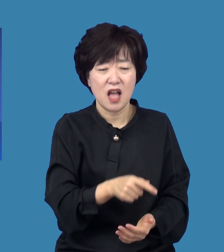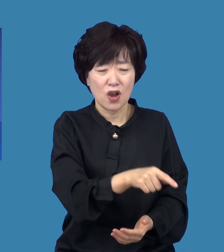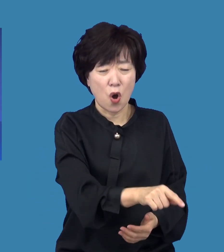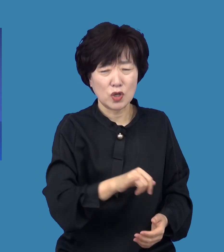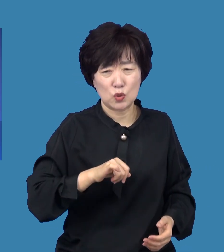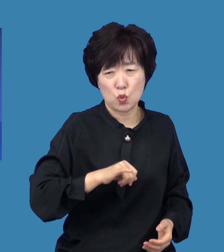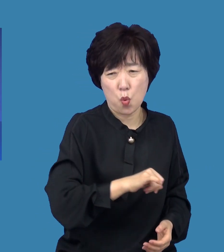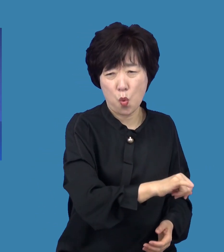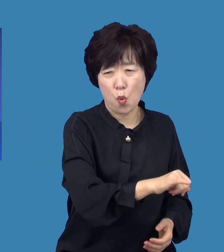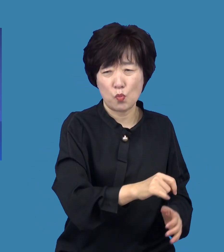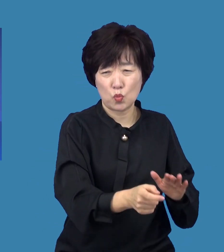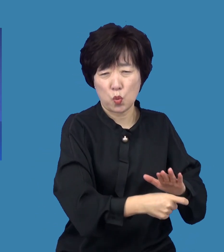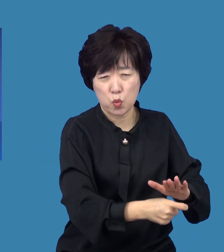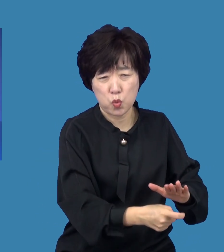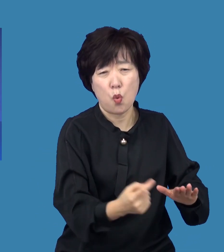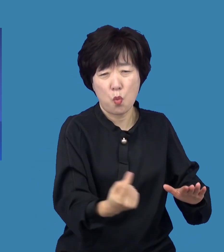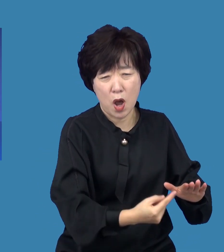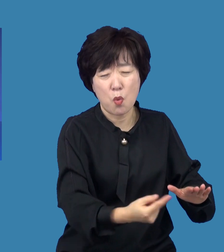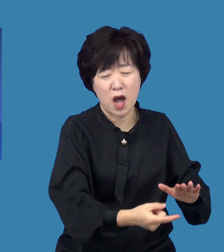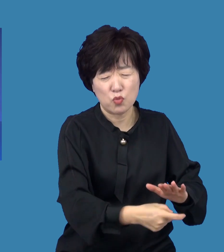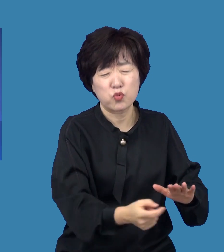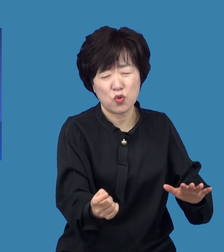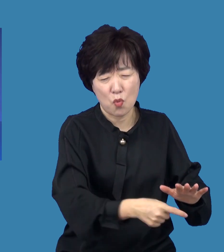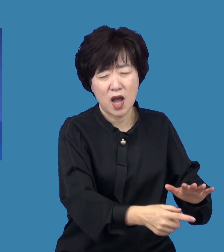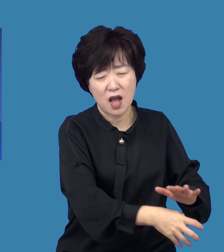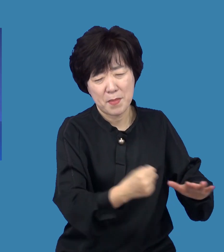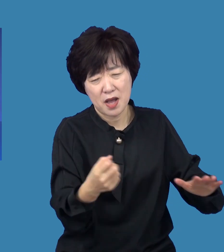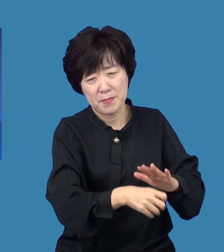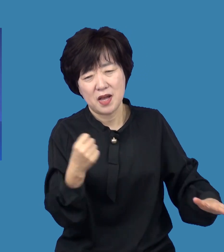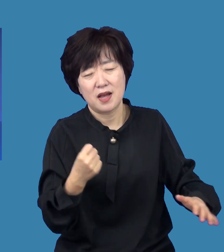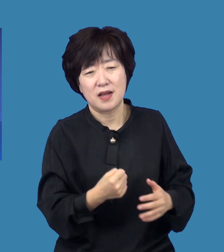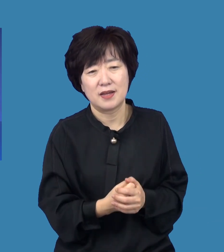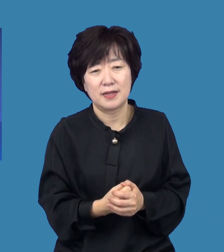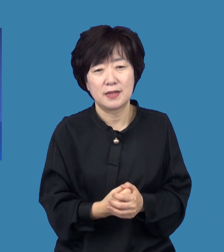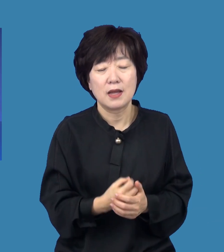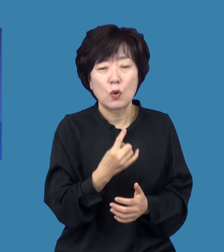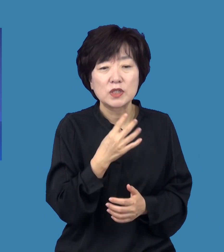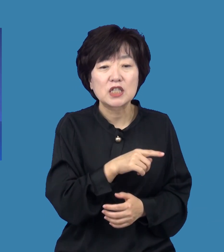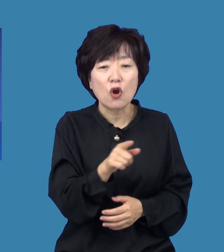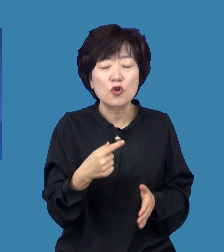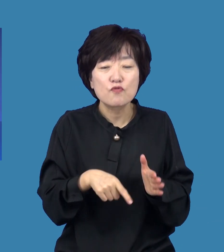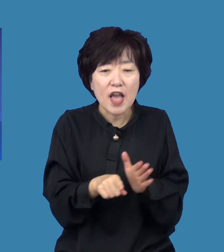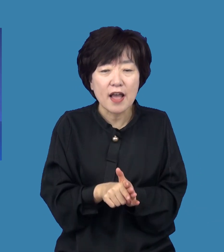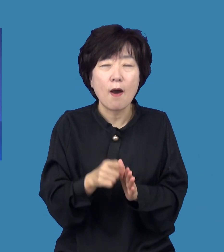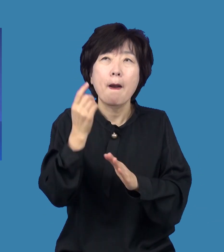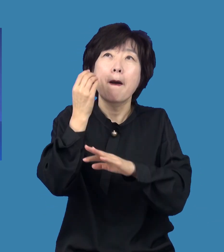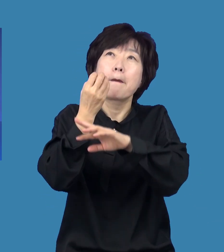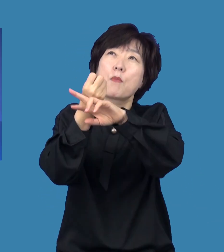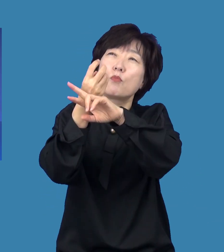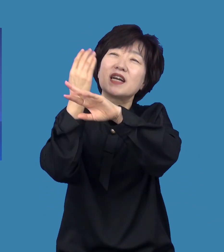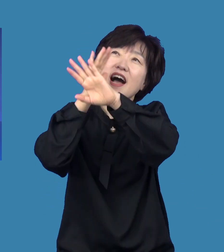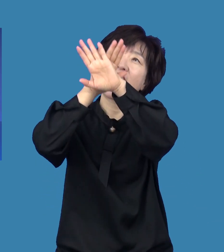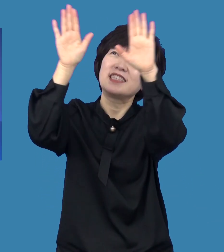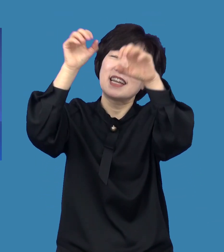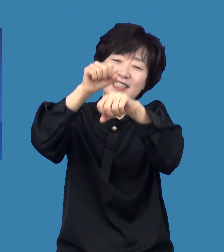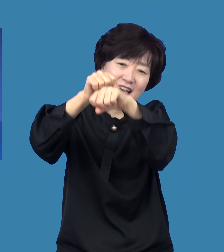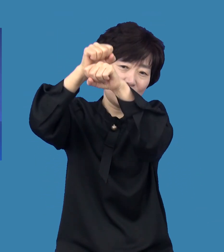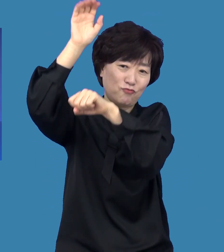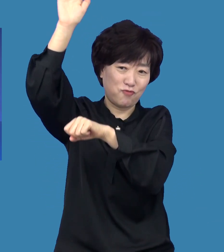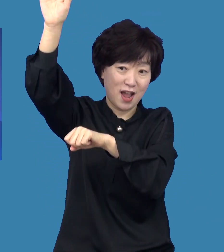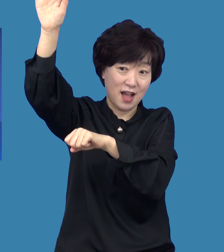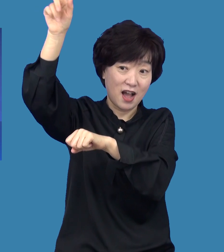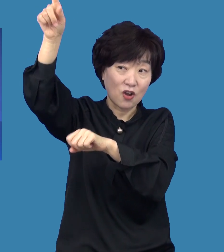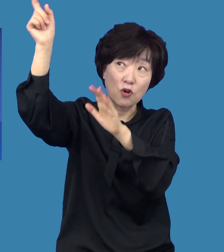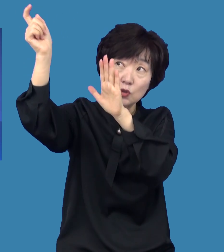동록이 해하며 도둑이 구멍을 뚫고 도둑질하느니라. 오직 너희를 위하여 보물을 하늘에 쌓아두라. 거기는 좀이나 동록이